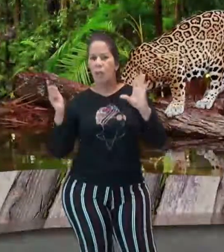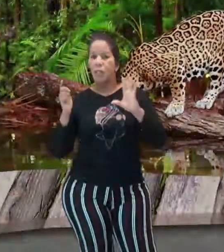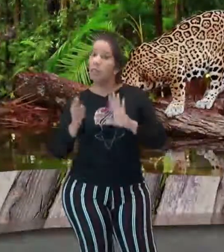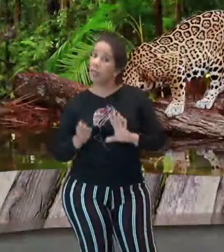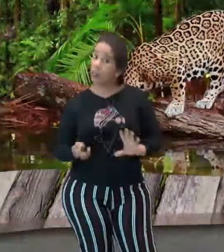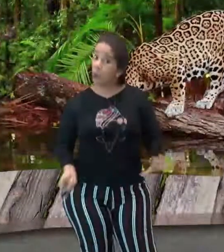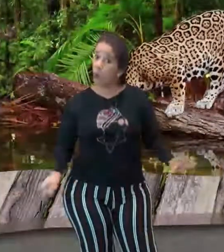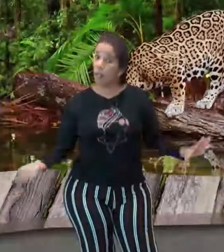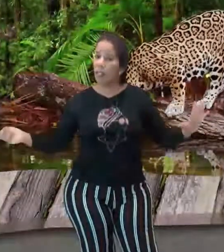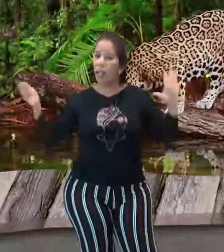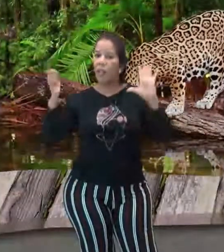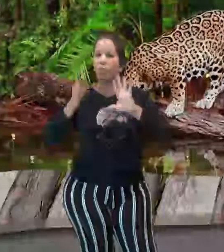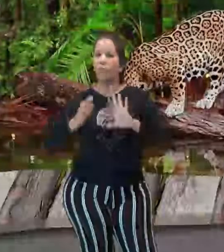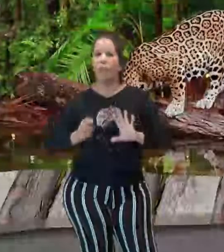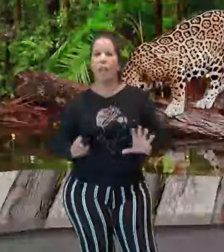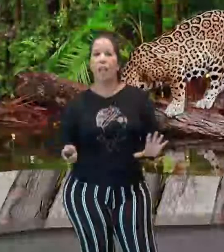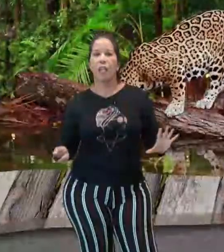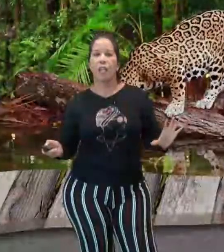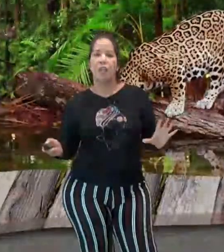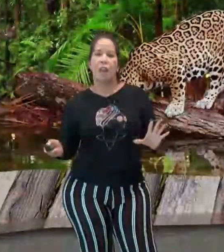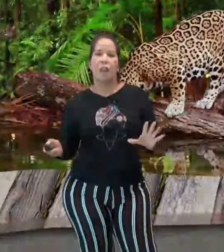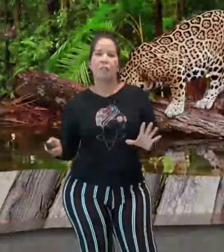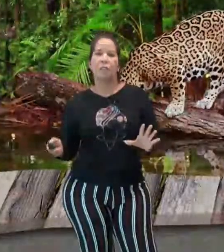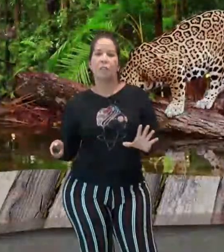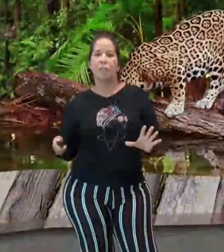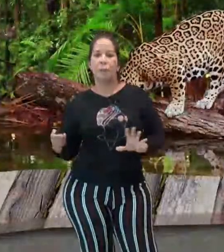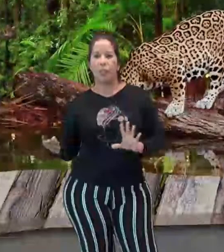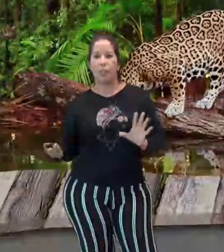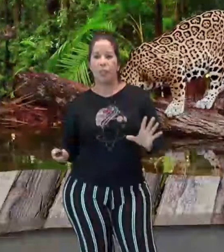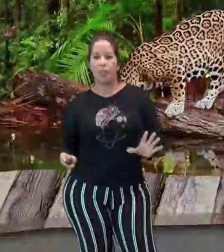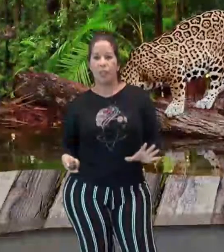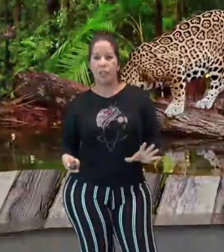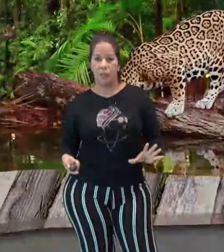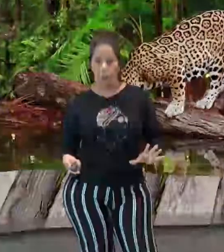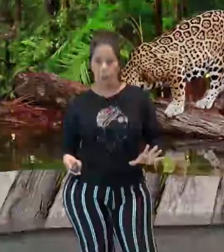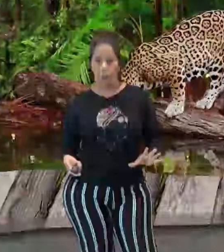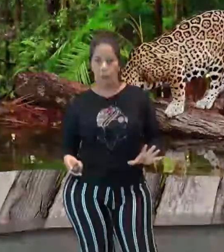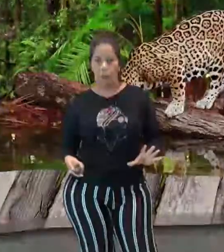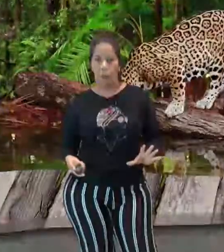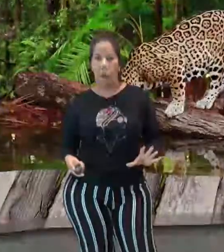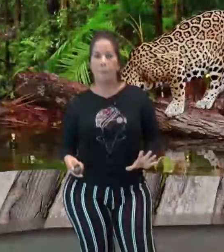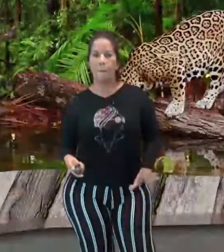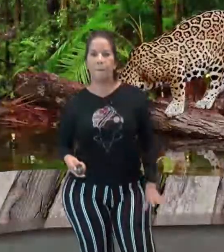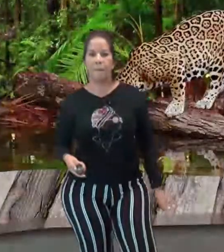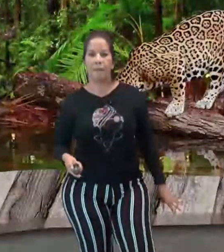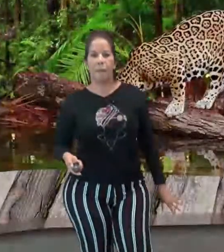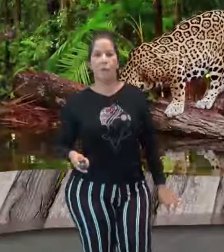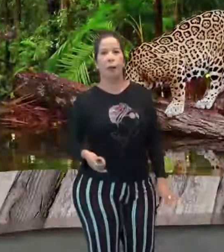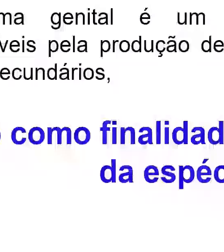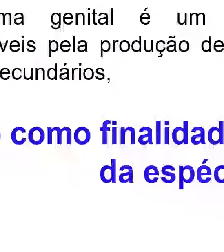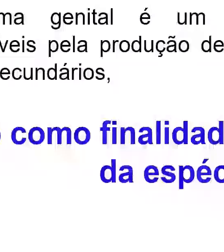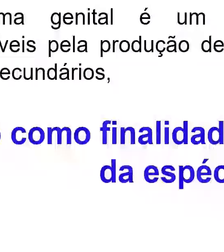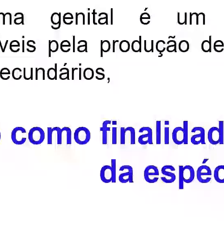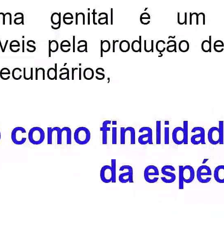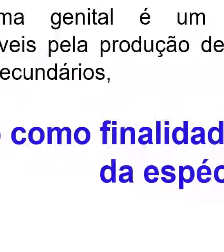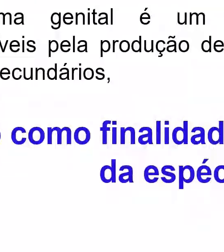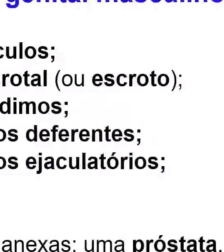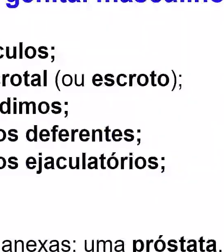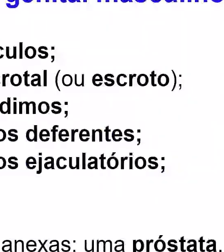sua sexualidade ali aflorando a partir de então. Tá bom? Vamos olhar.